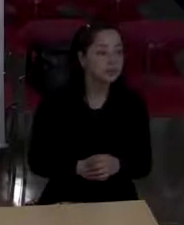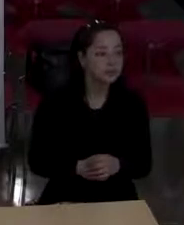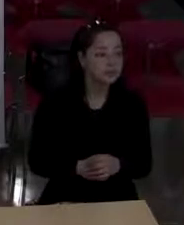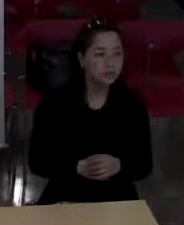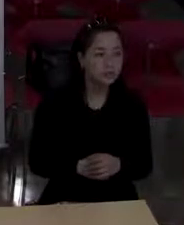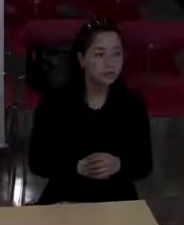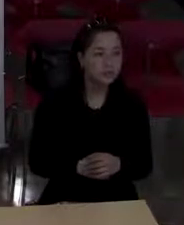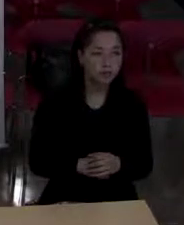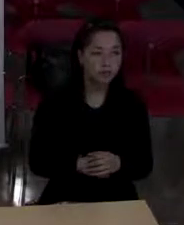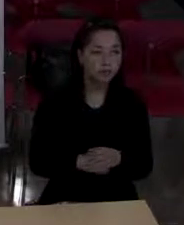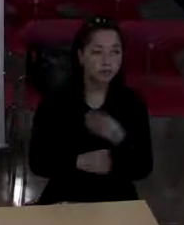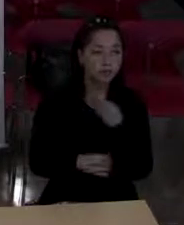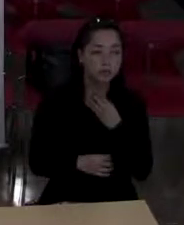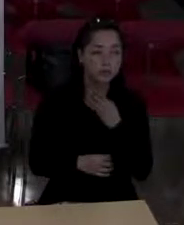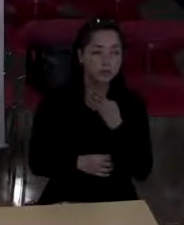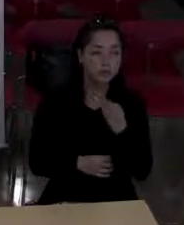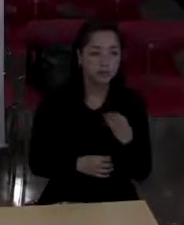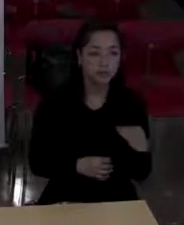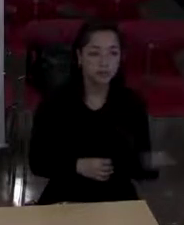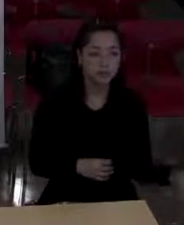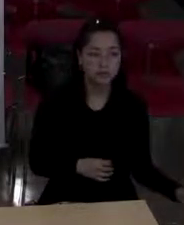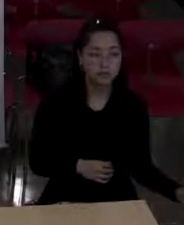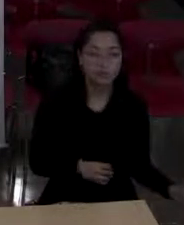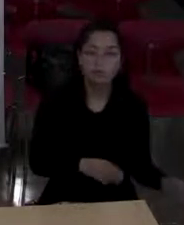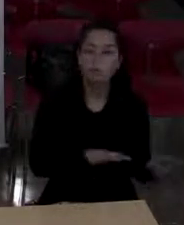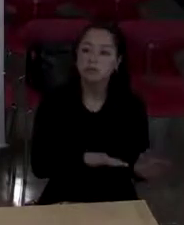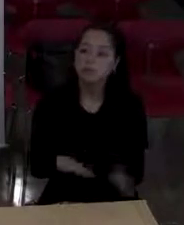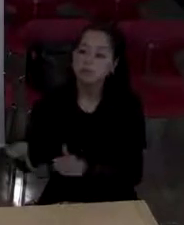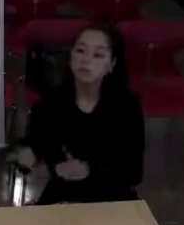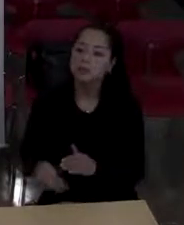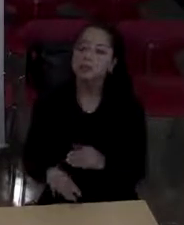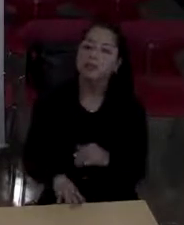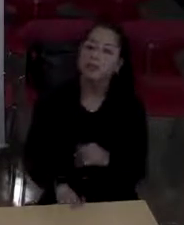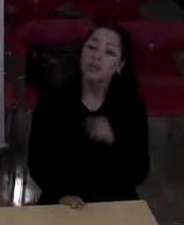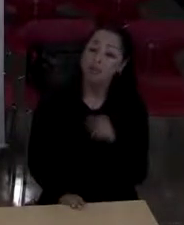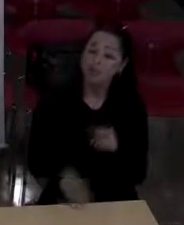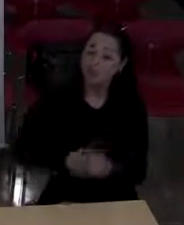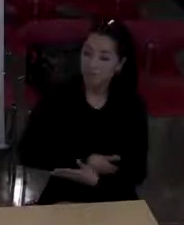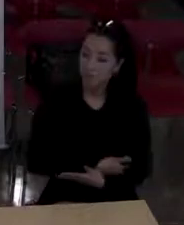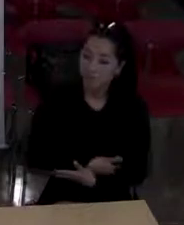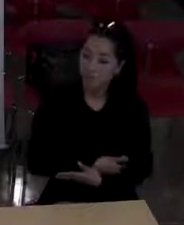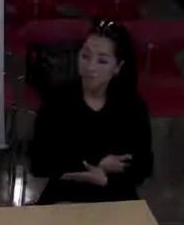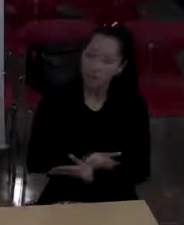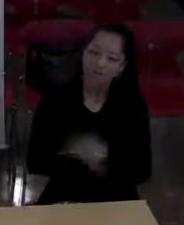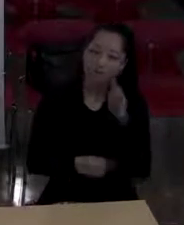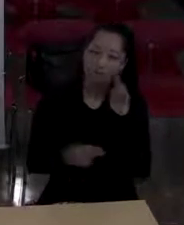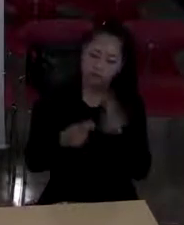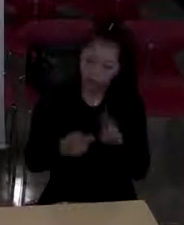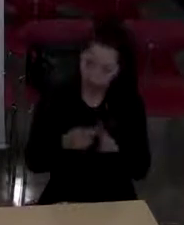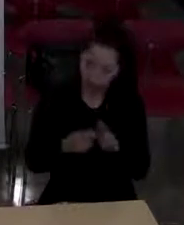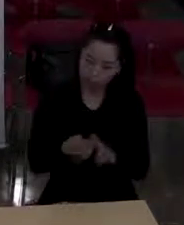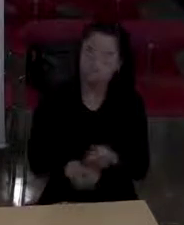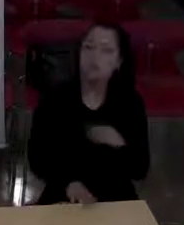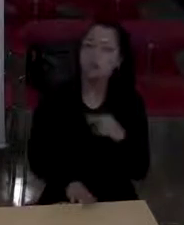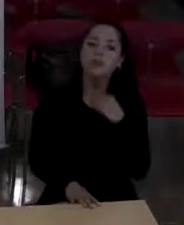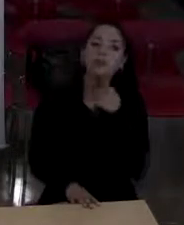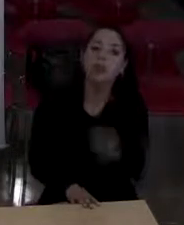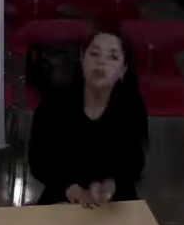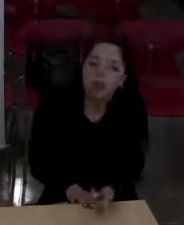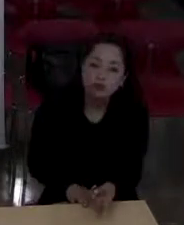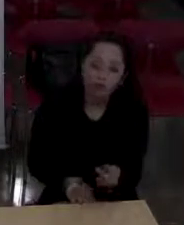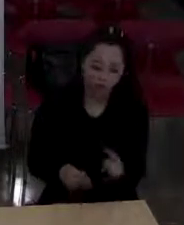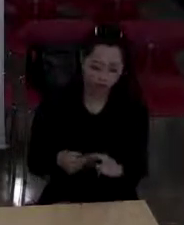bebé va respondiendo al ruido familiar, a la voz de la madre. Al segundo mes pone atención a las voces, mira a